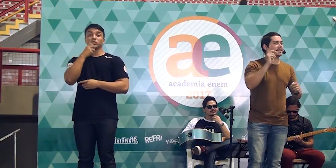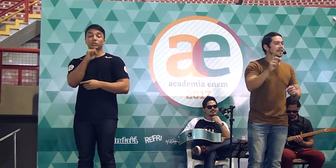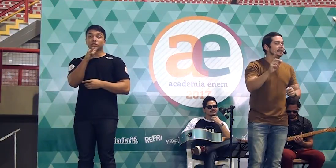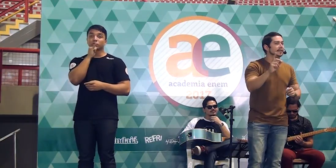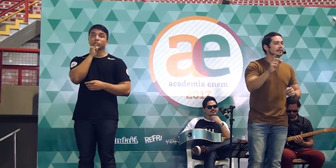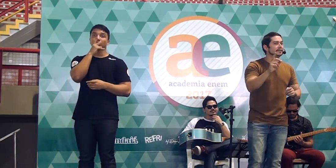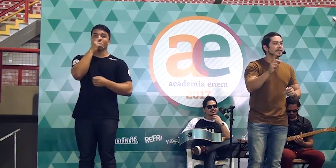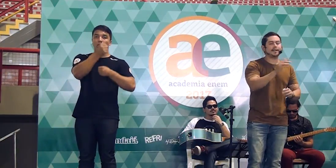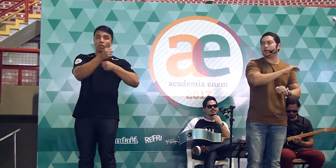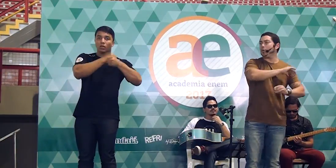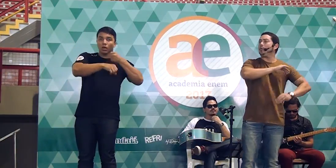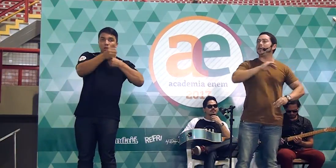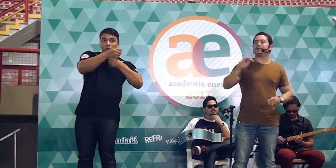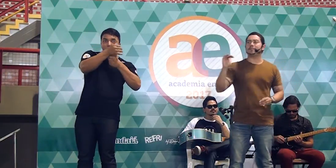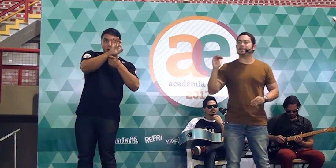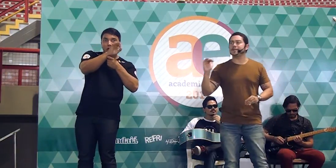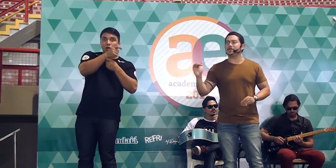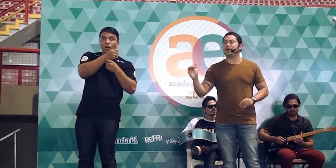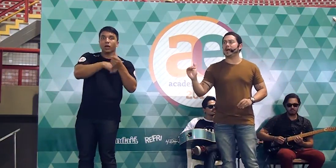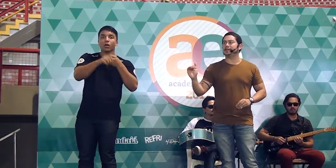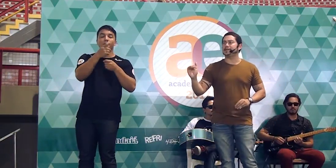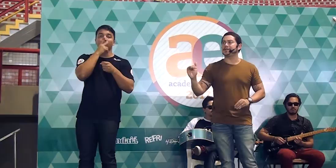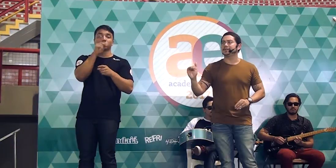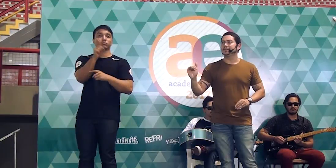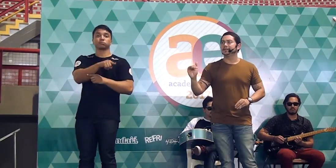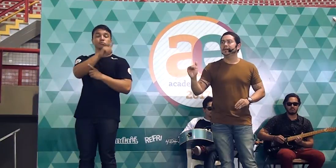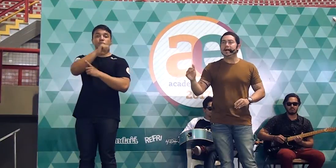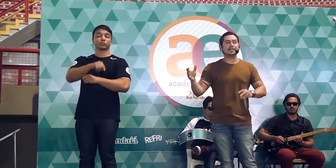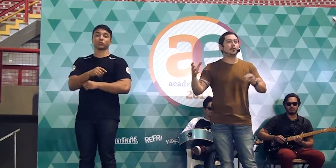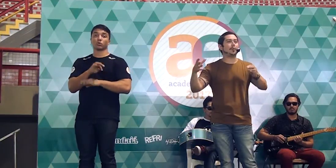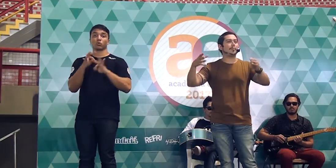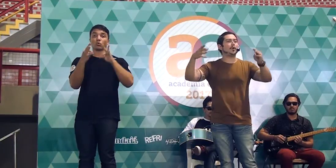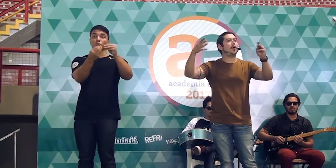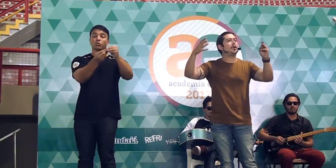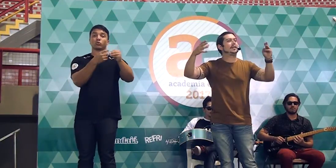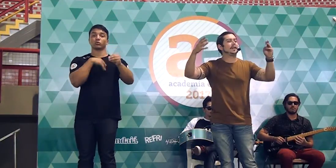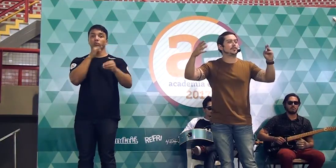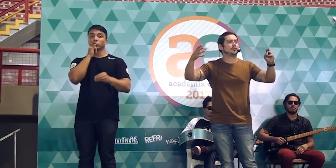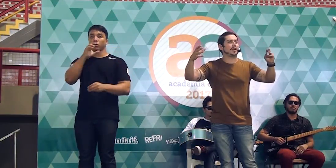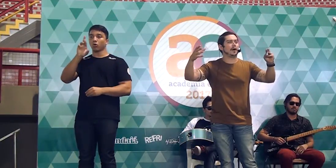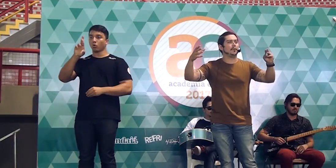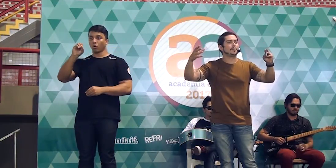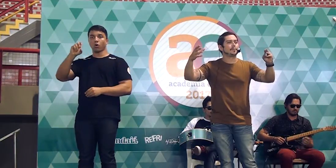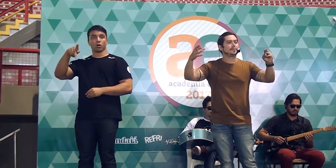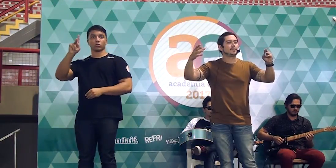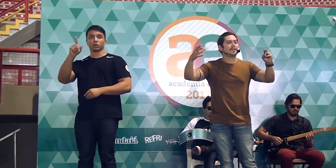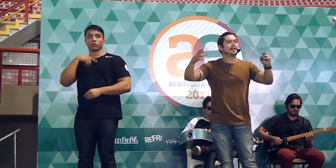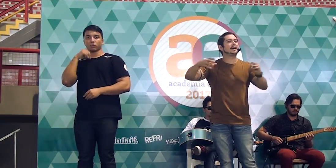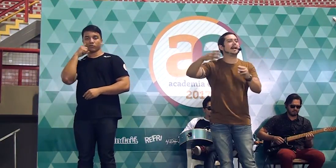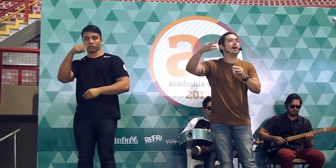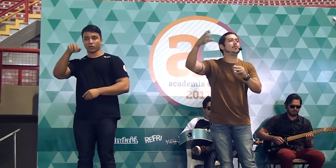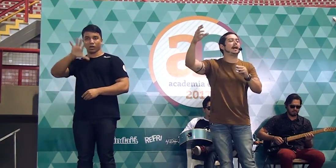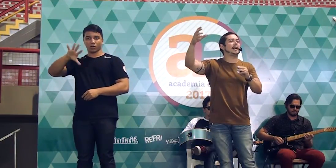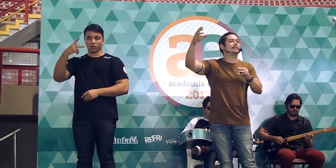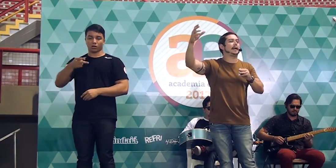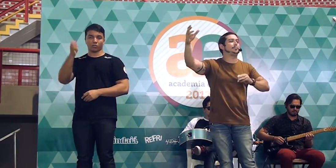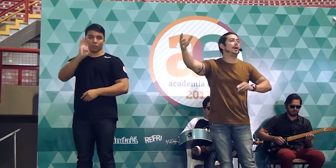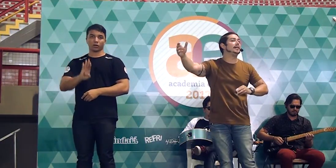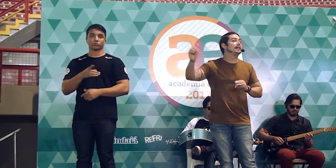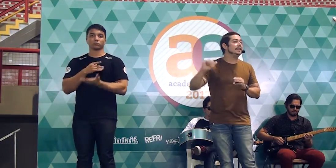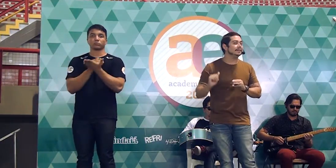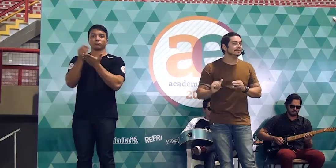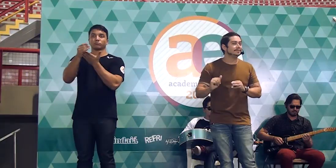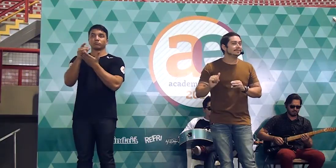anos 60, seriam completamente censuradas. Antes do próprio rock nacional ganhar um